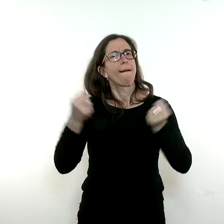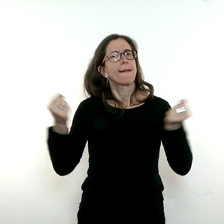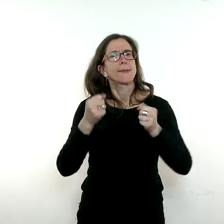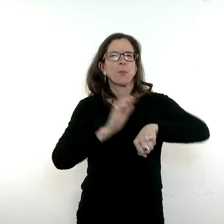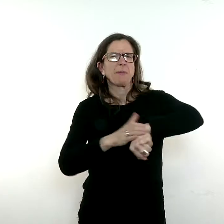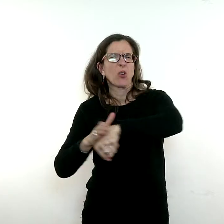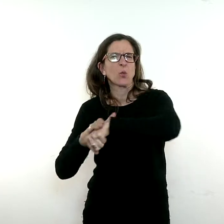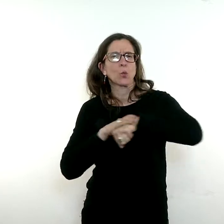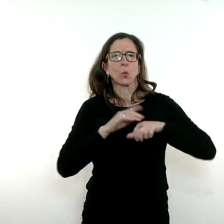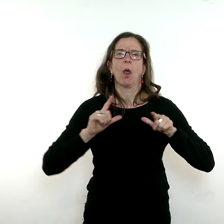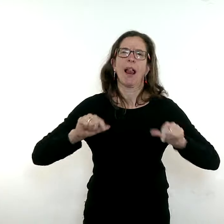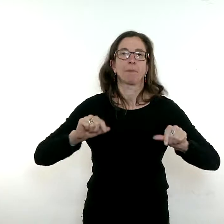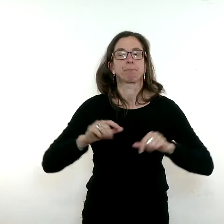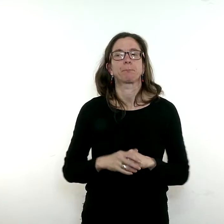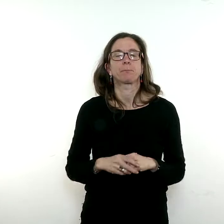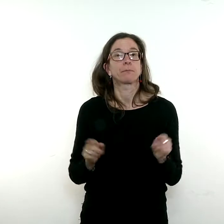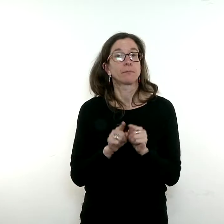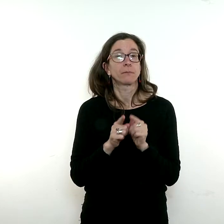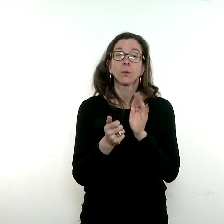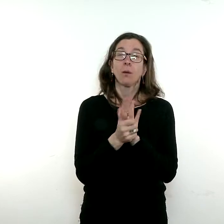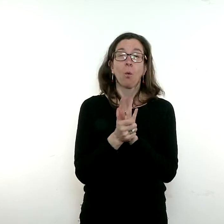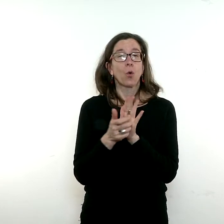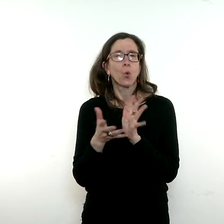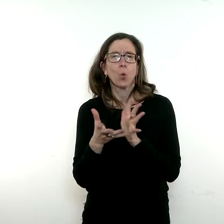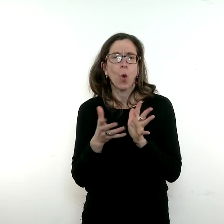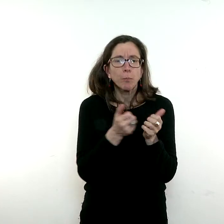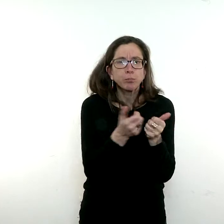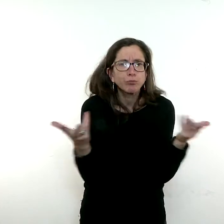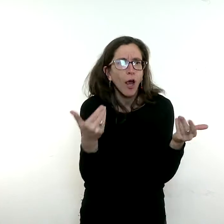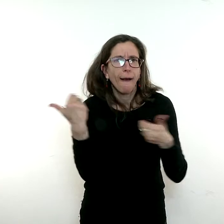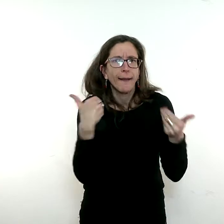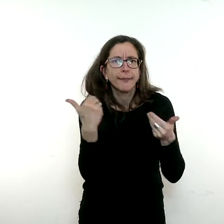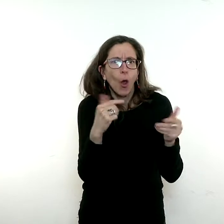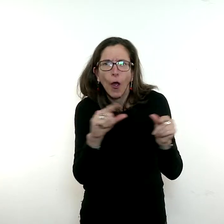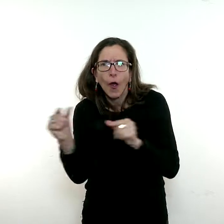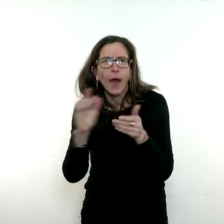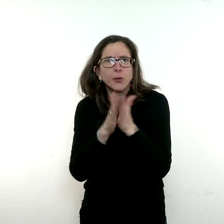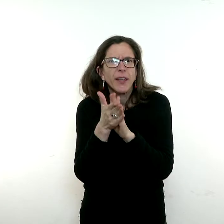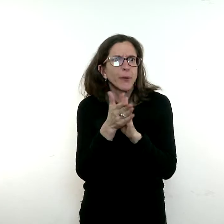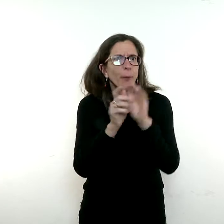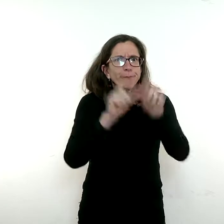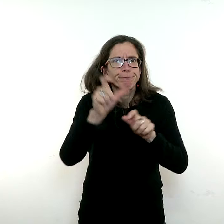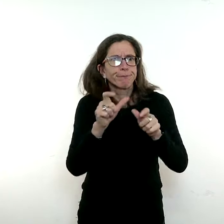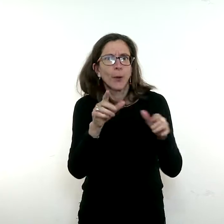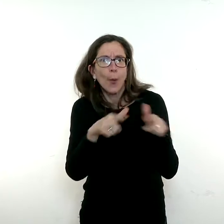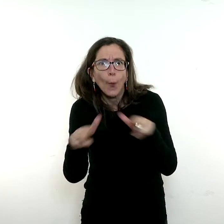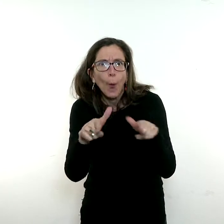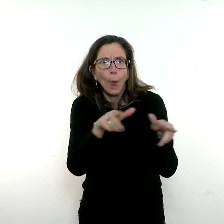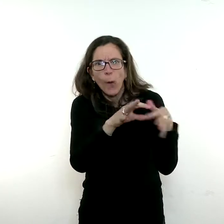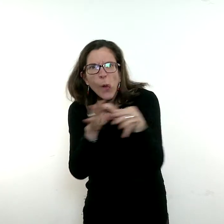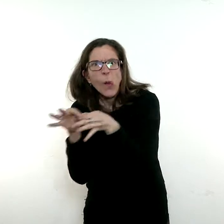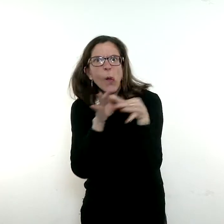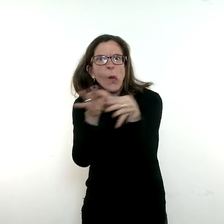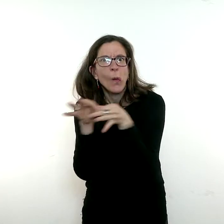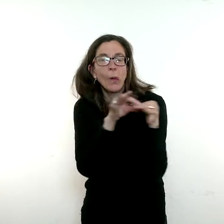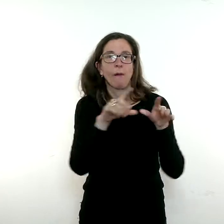surtout joué un rôle fédérateur de l'ensemble des acteurs locaux qui ont permis de nombreuses actions que je pense que